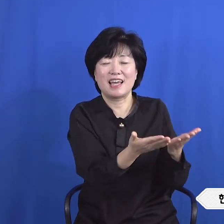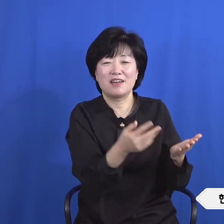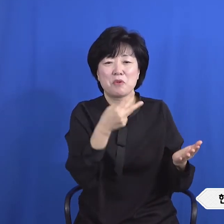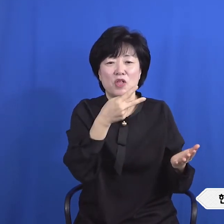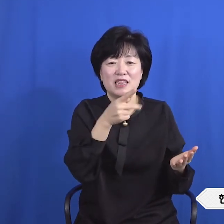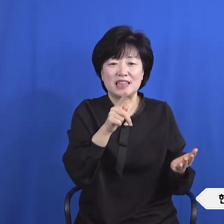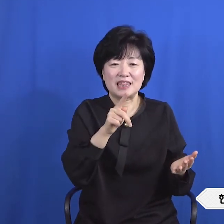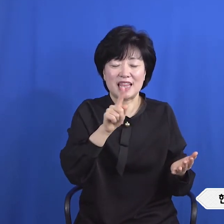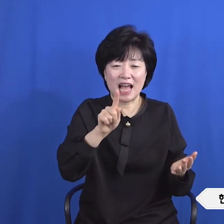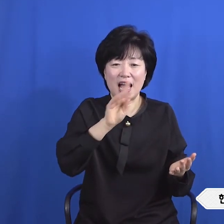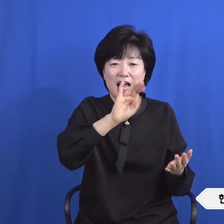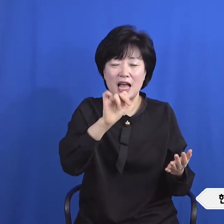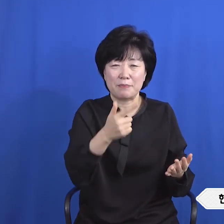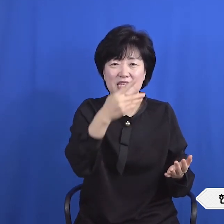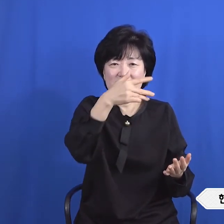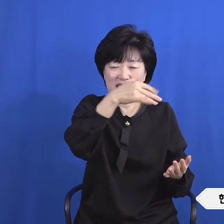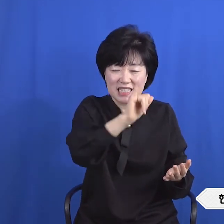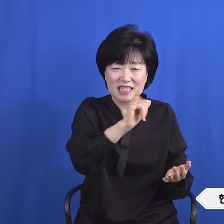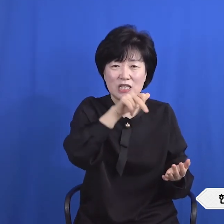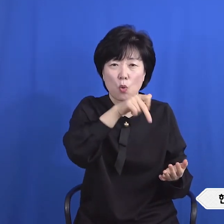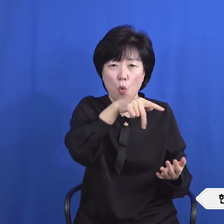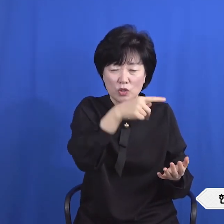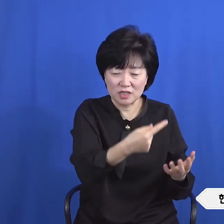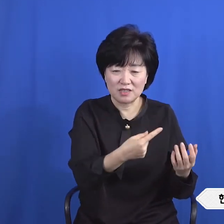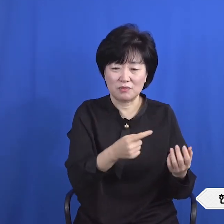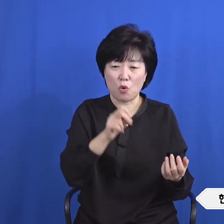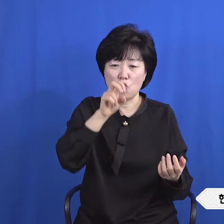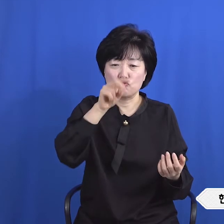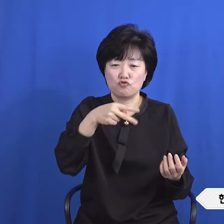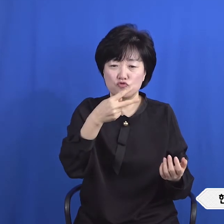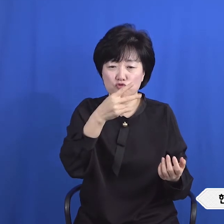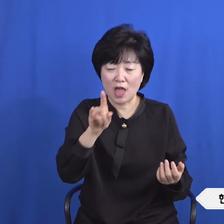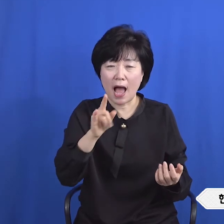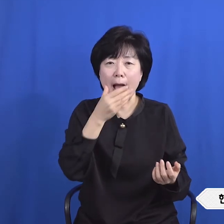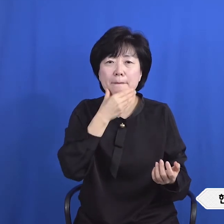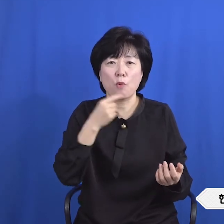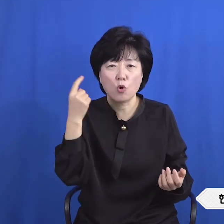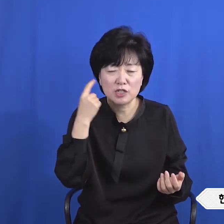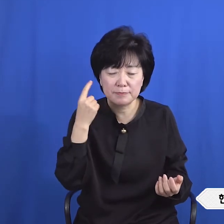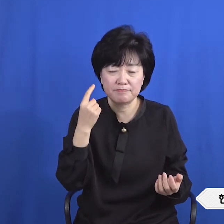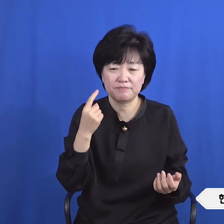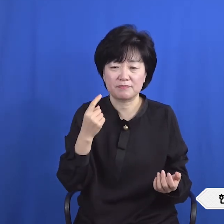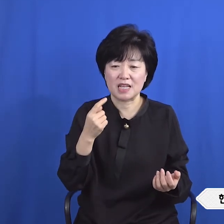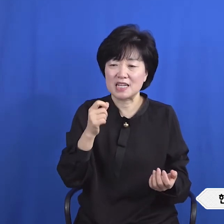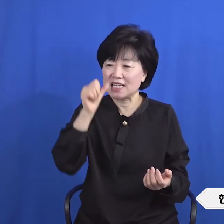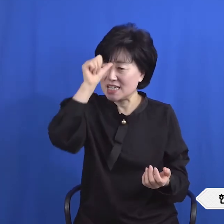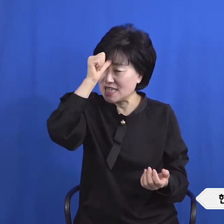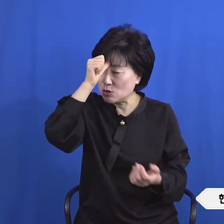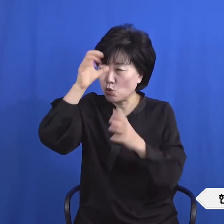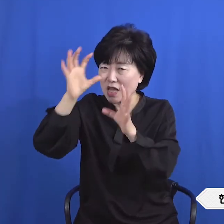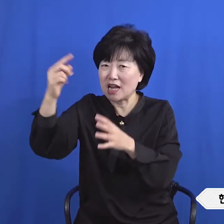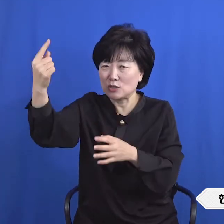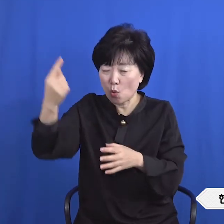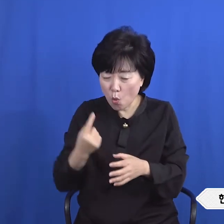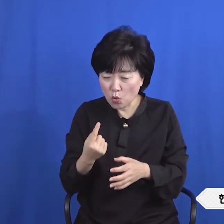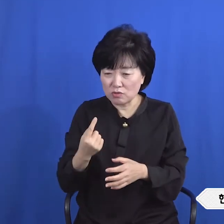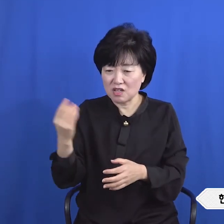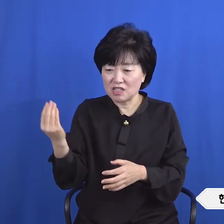아니면 유다복음, 인도에서 온 성자 그런 책들, 예수도